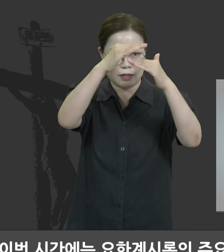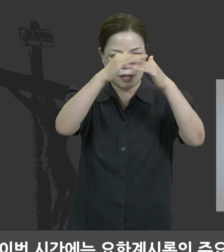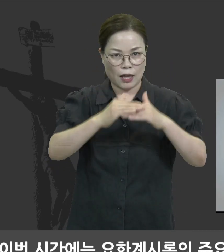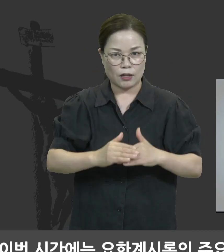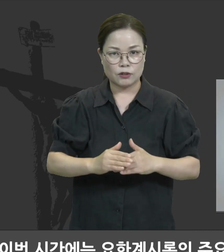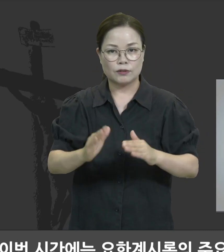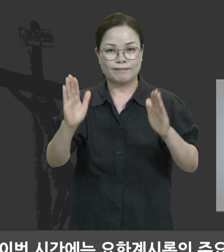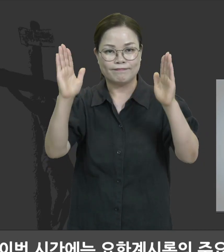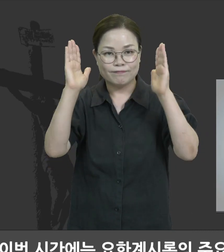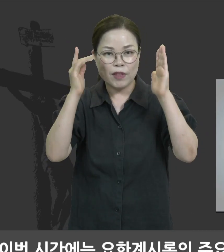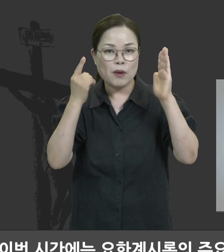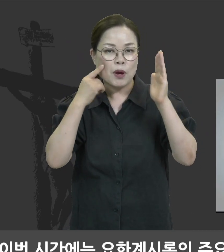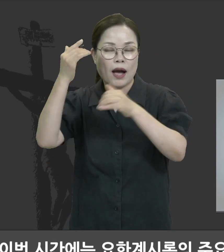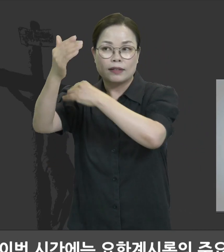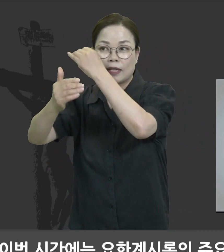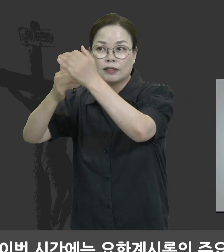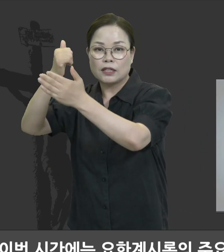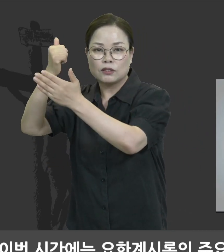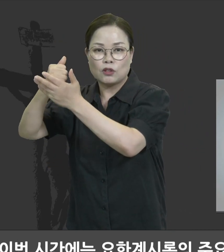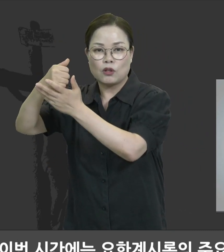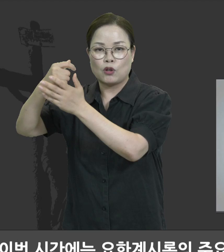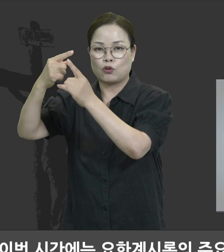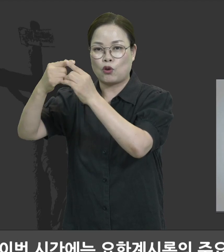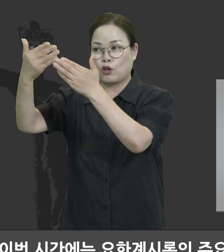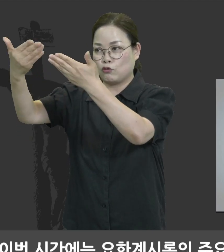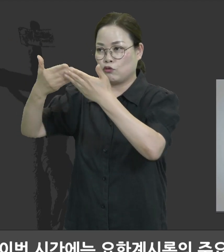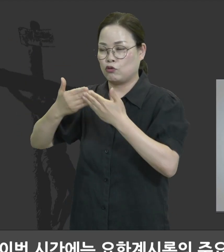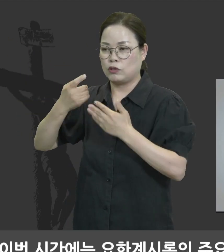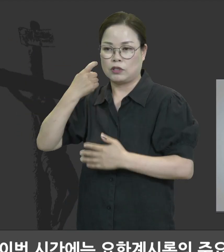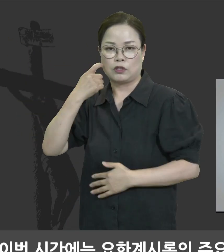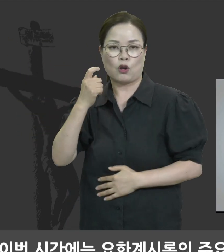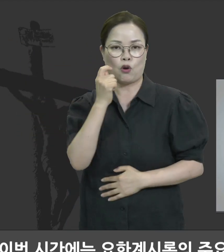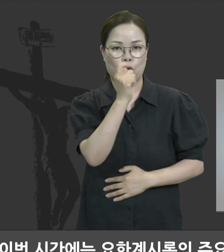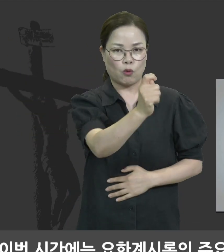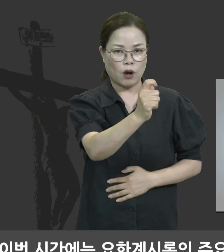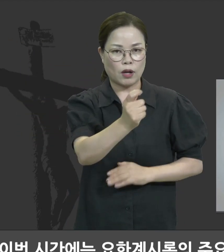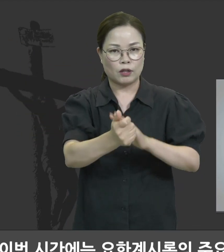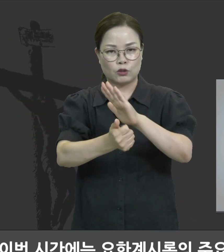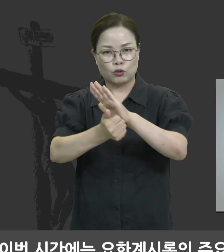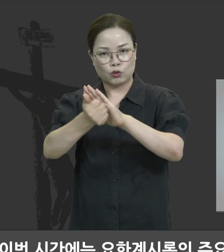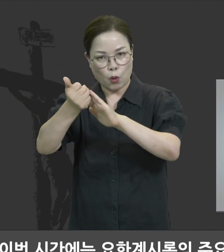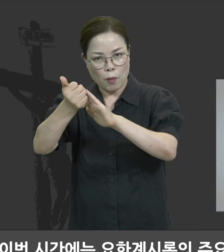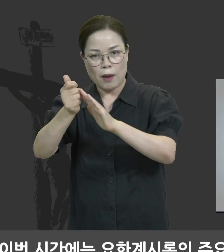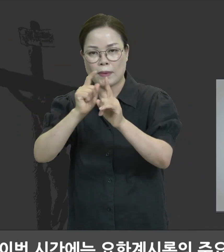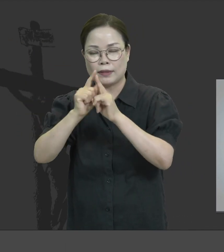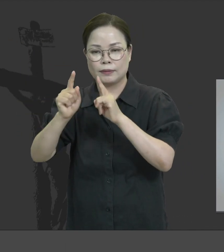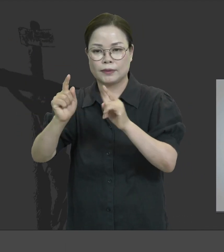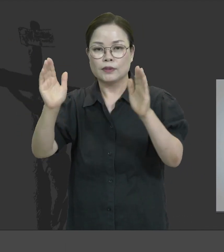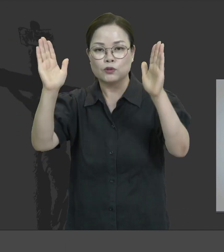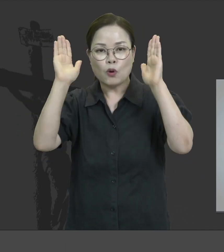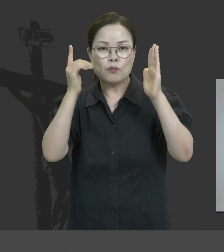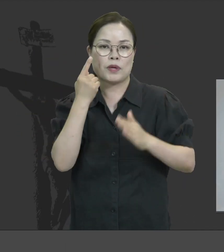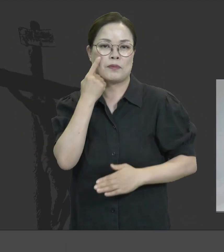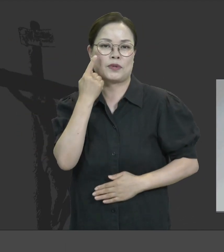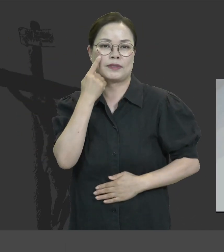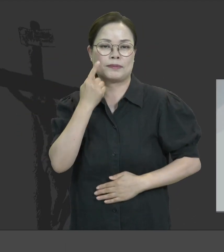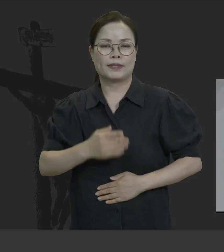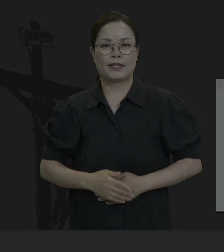살펴보며 하나님께서 교회에게 주신 경고와 소망의 말씀을 알아보겠습니다.